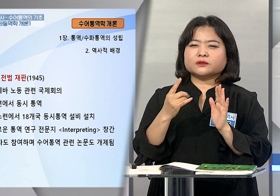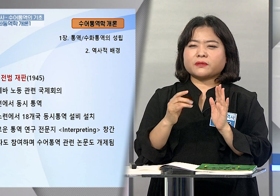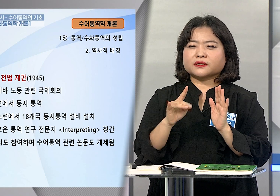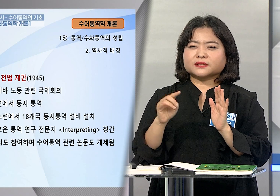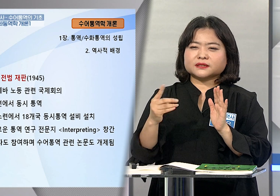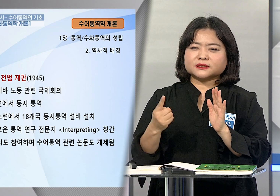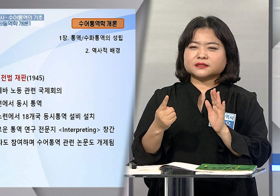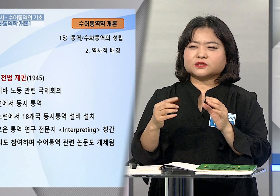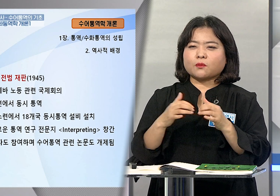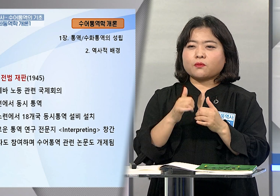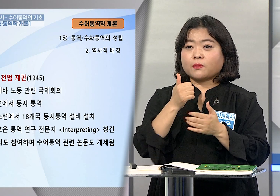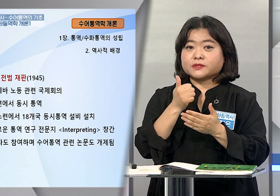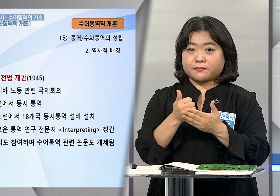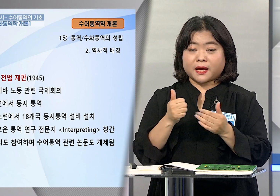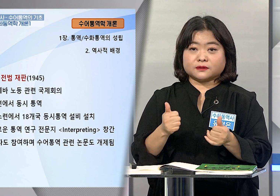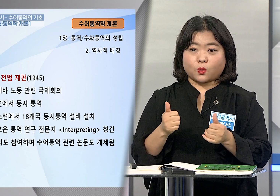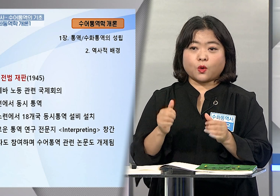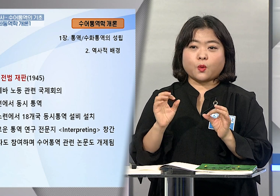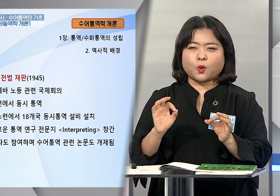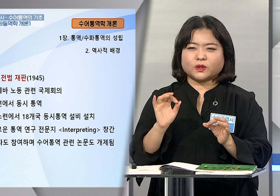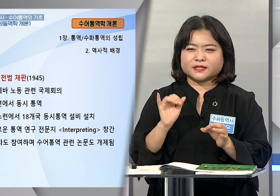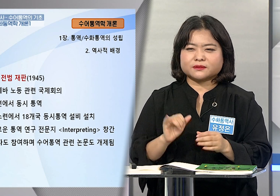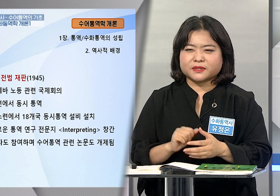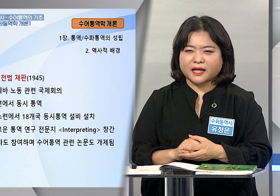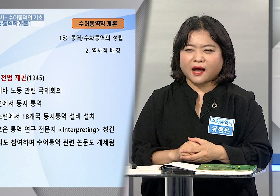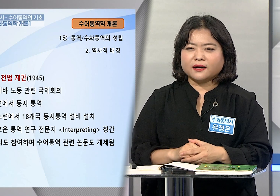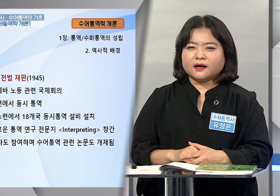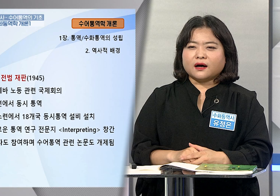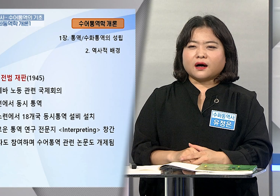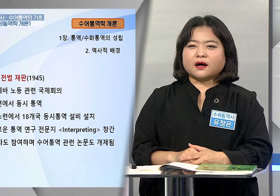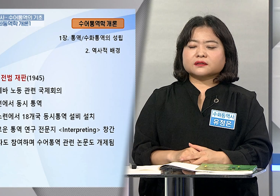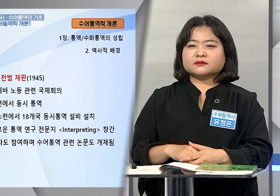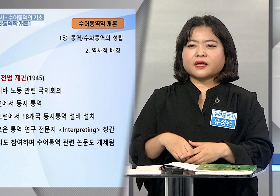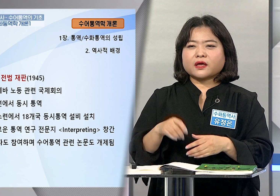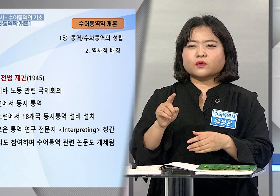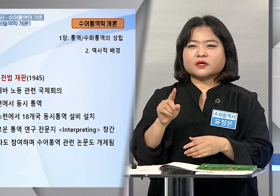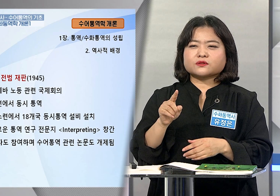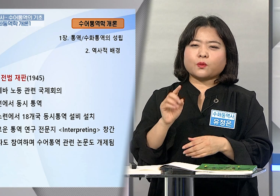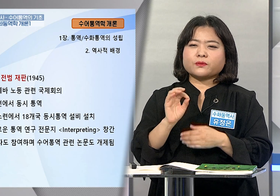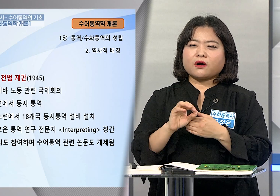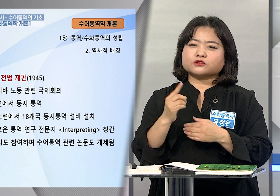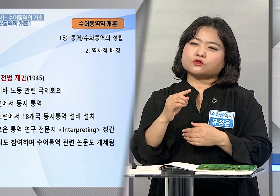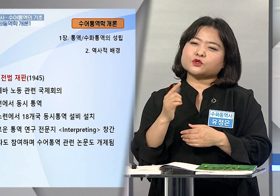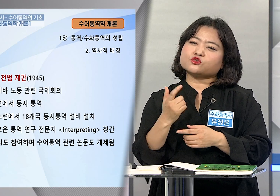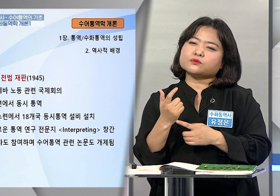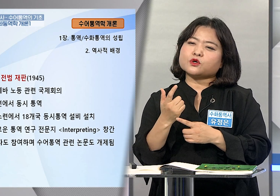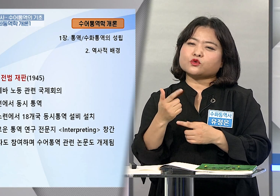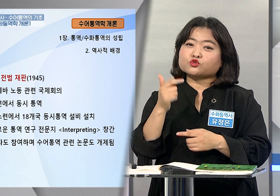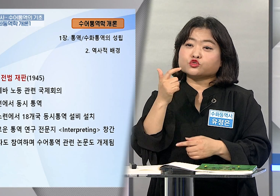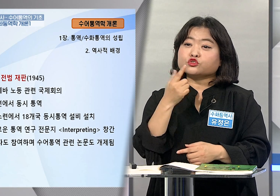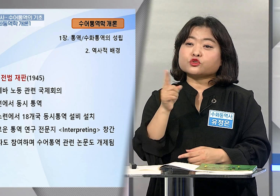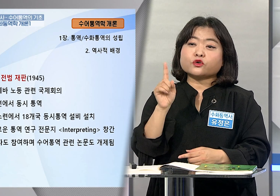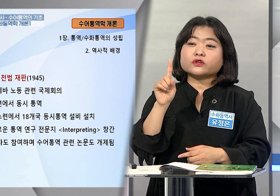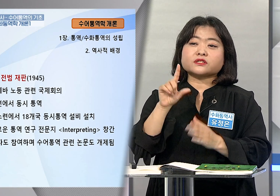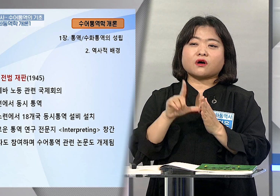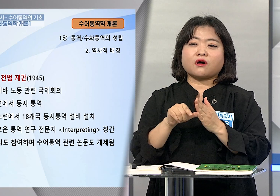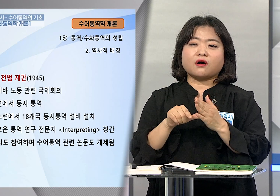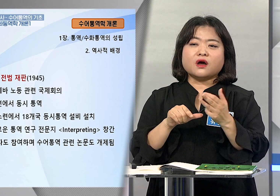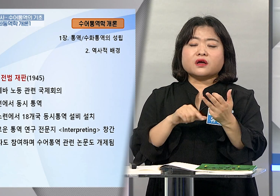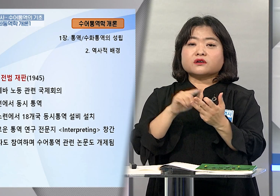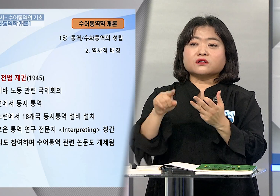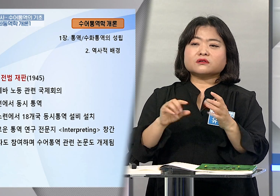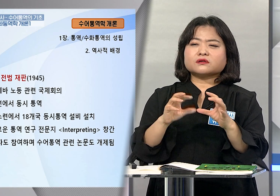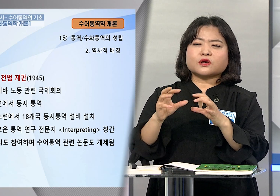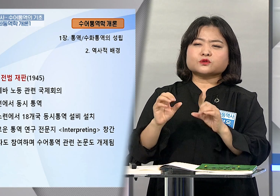1945년 뉘른베르크 전범 재판으로 보고 있습니다. 그런데 여기에서 보면 1960년도